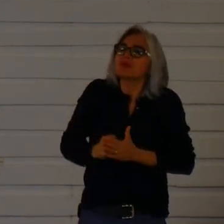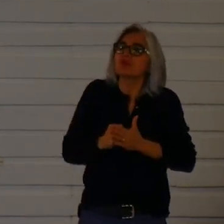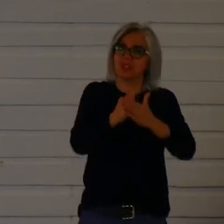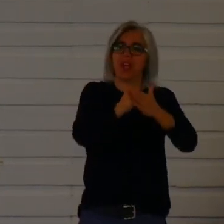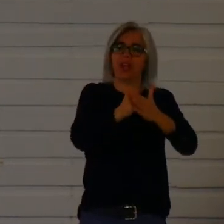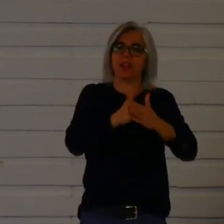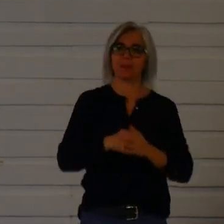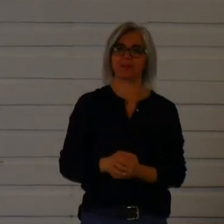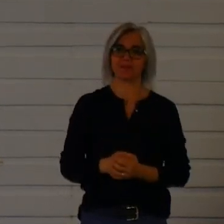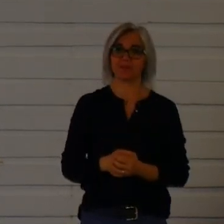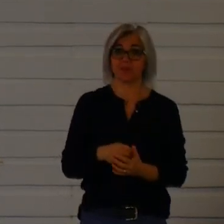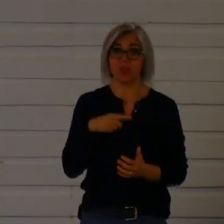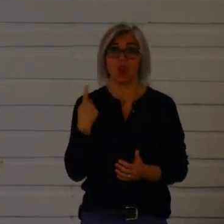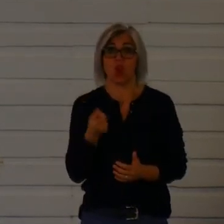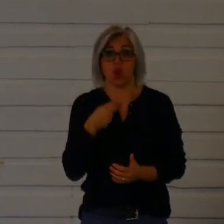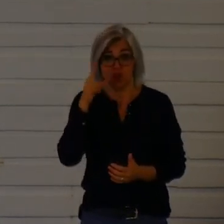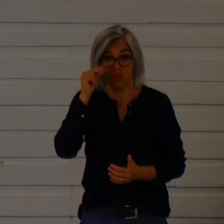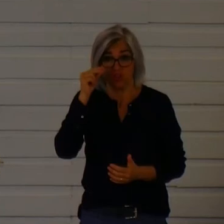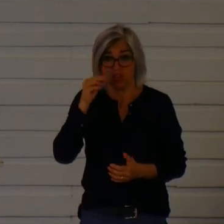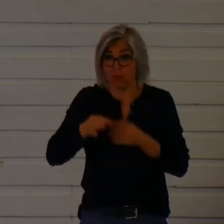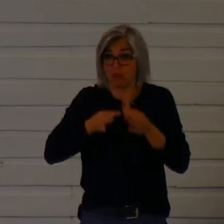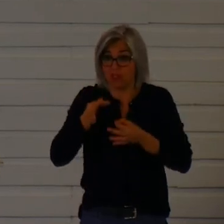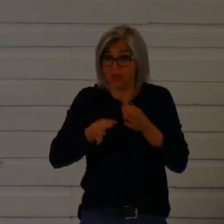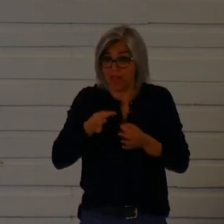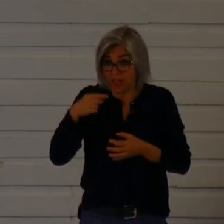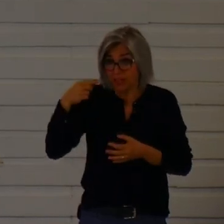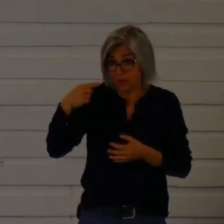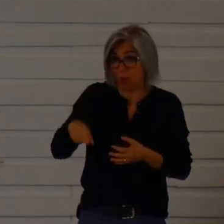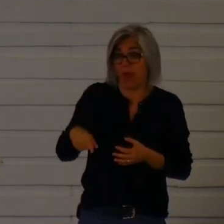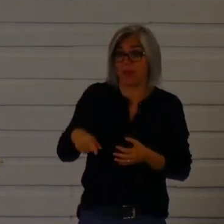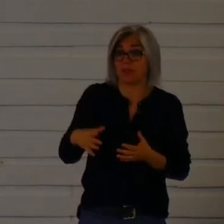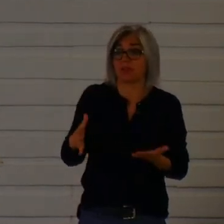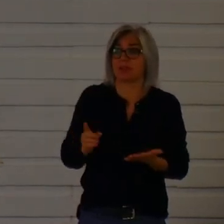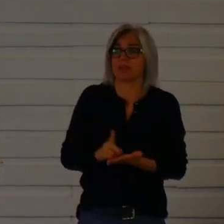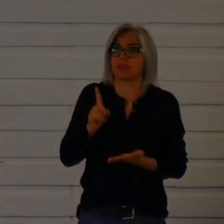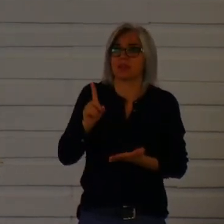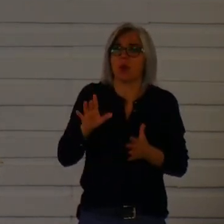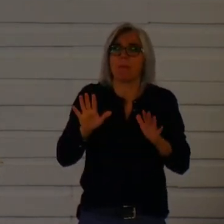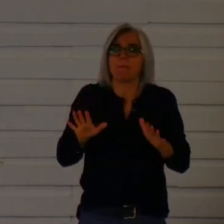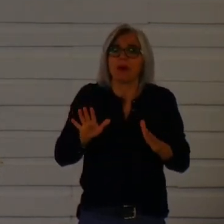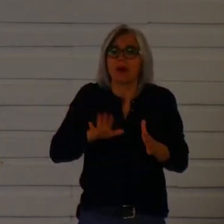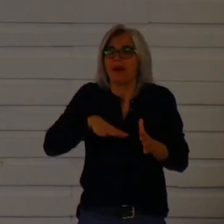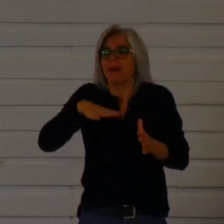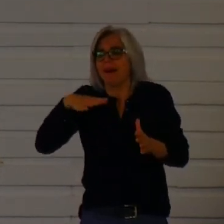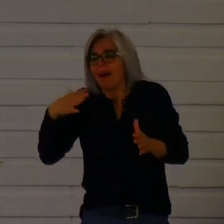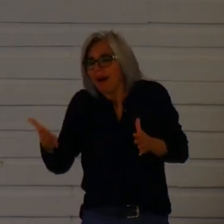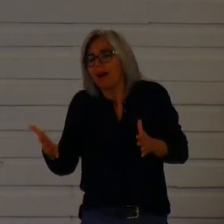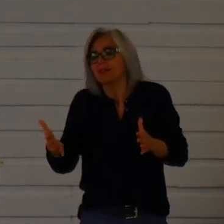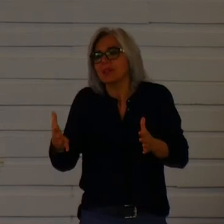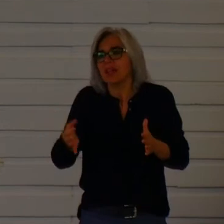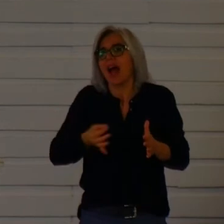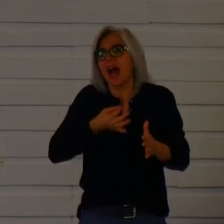questi attributi che noi abbiamo conosciuto nel Signore, ma dobbiamo ancora sperimentare tanti attributi di Dio nella nostra